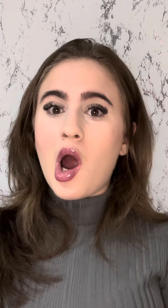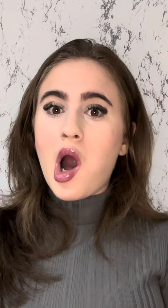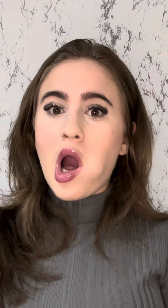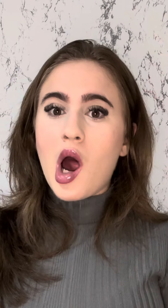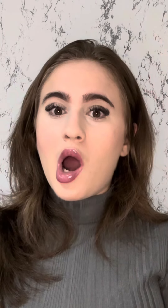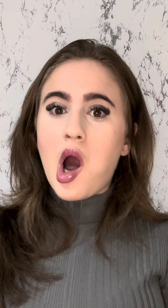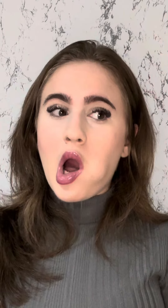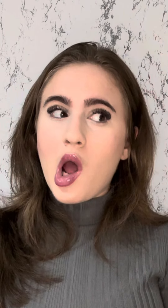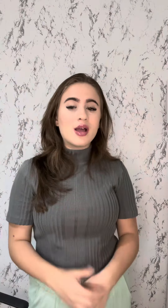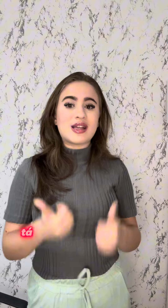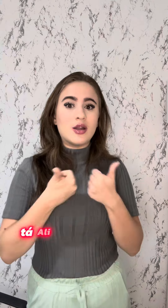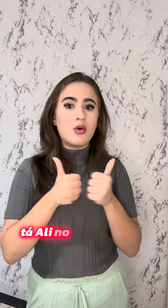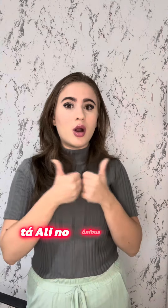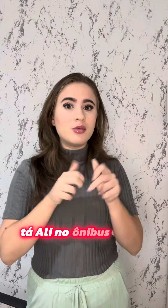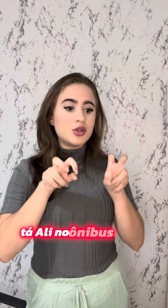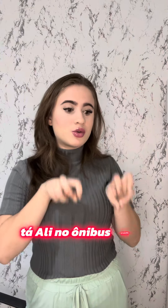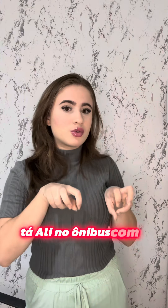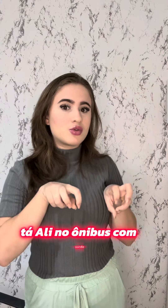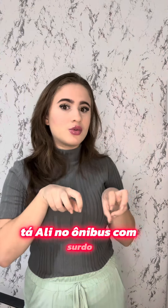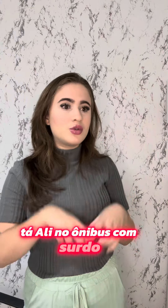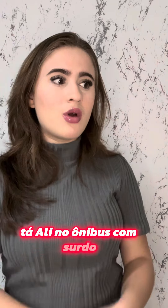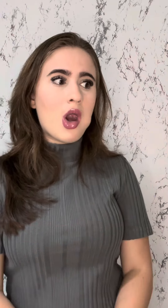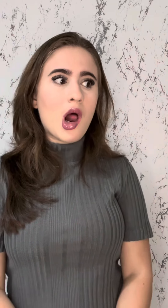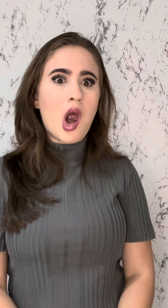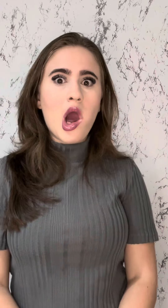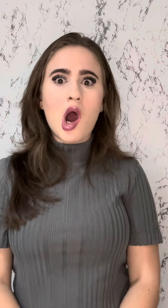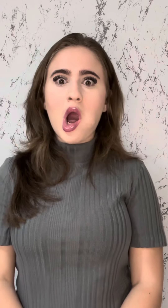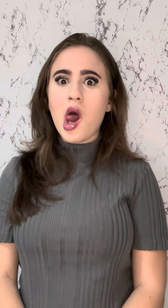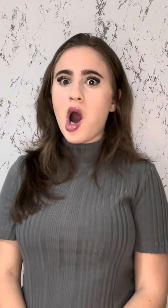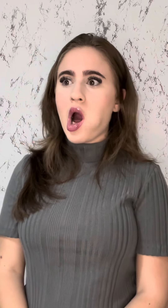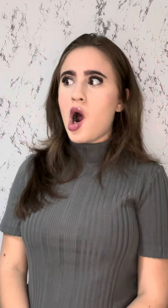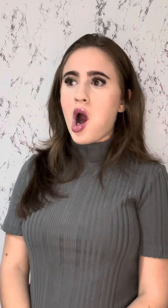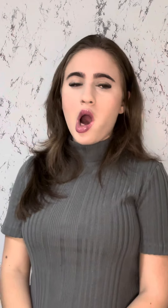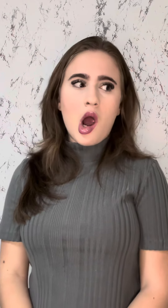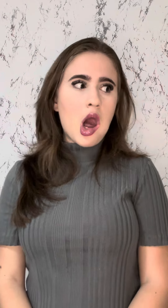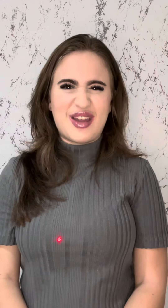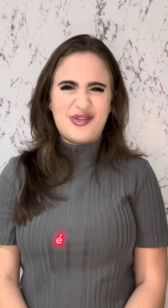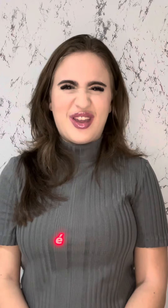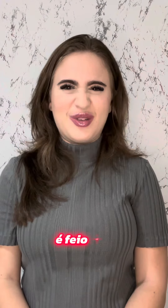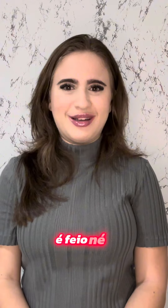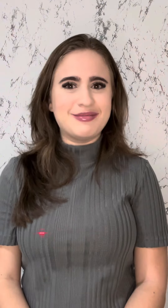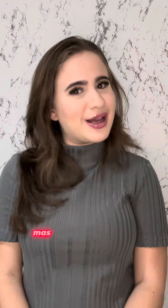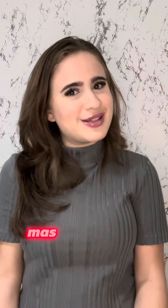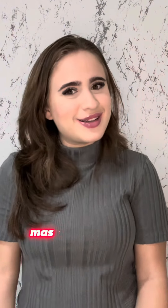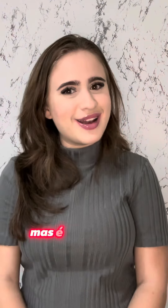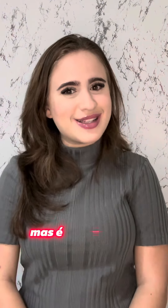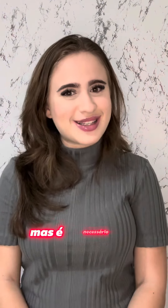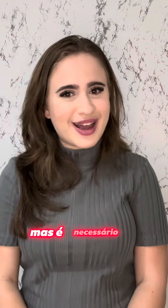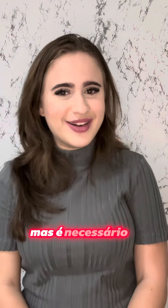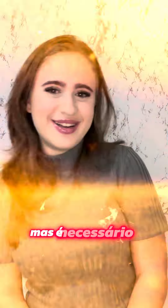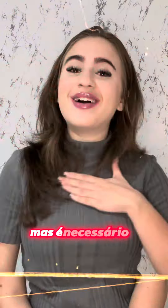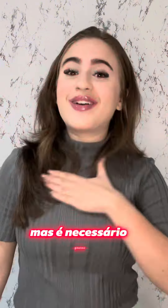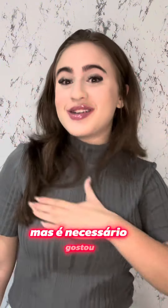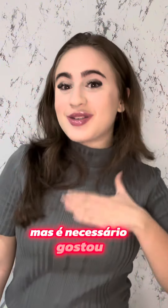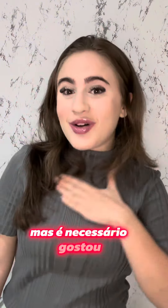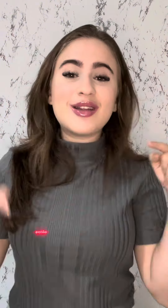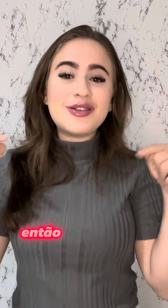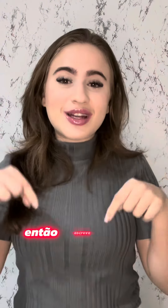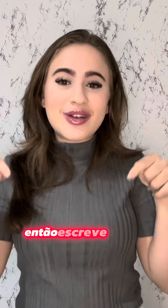público tá ali no ônibus com surdo é feio né mas é necessário gostou Então escreve aqui